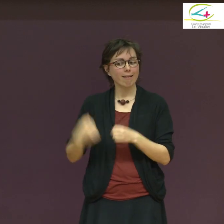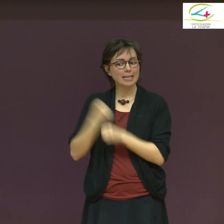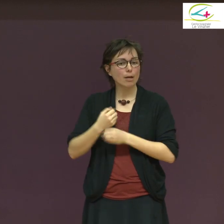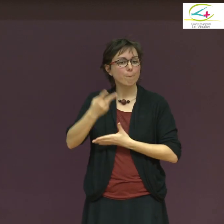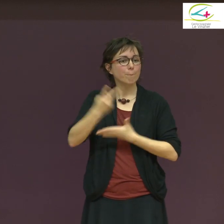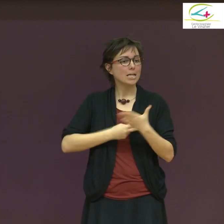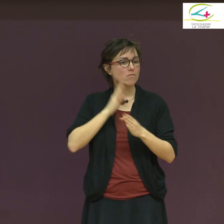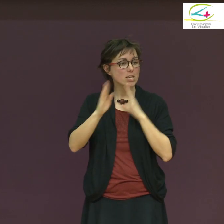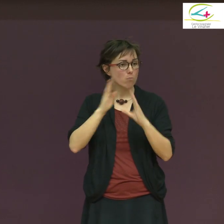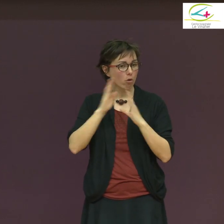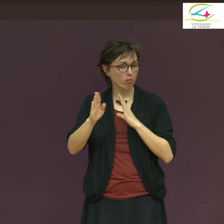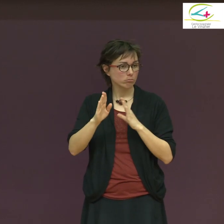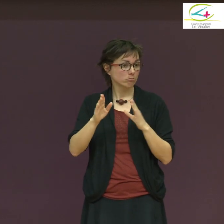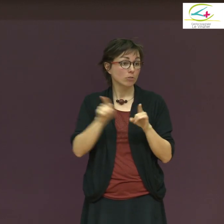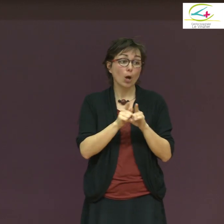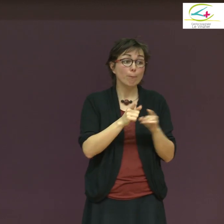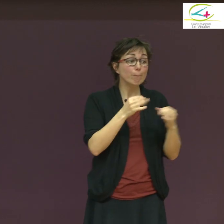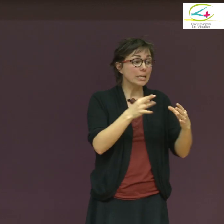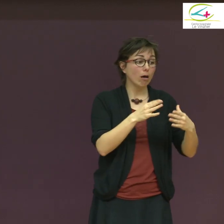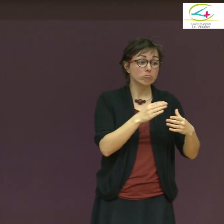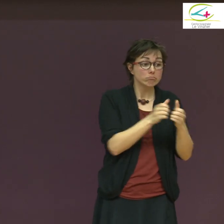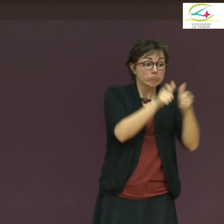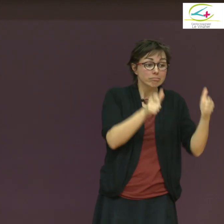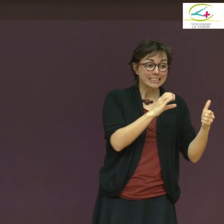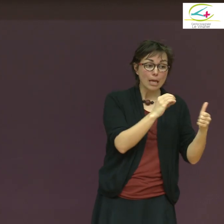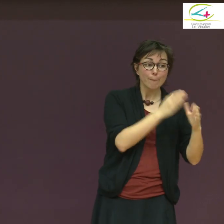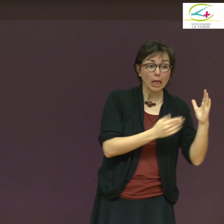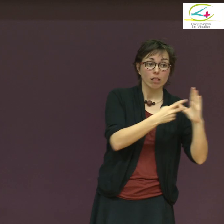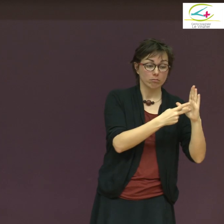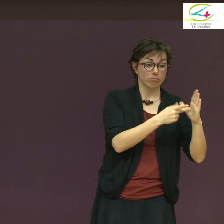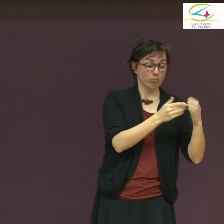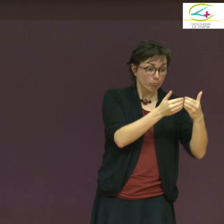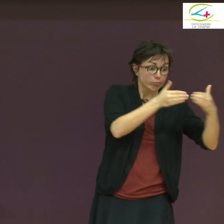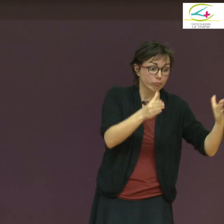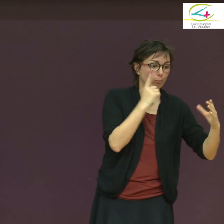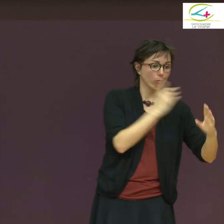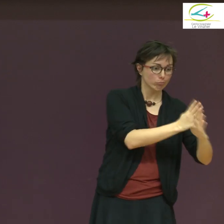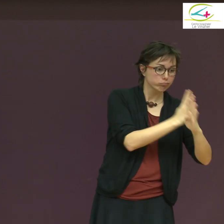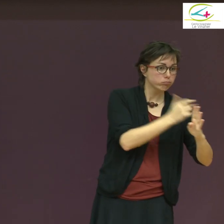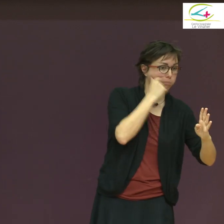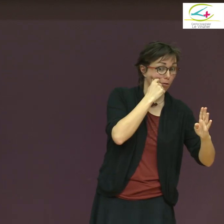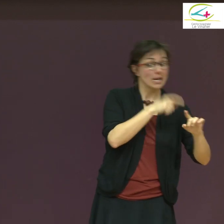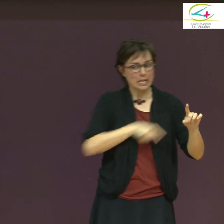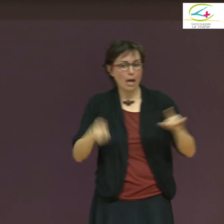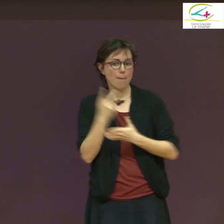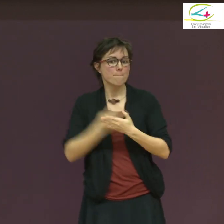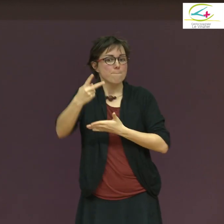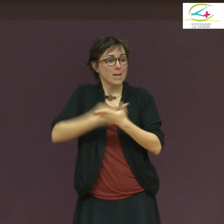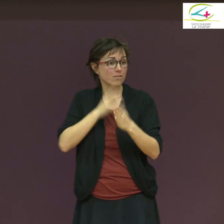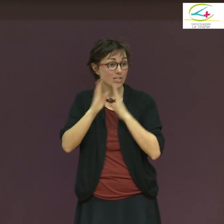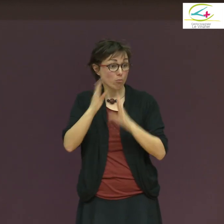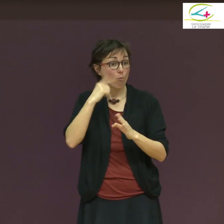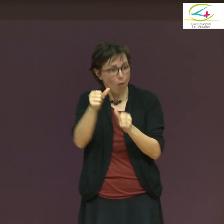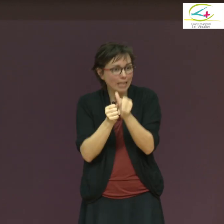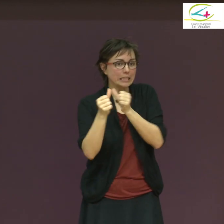enfin, là c'est pour un travailleur social, et ça a eu tellement de succès que c'est devenu aujourd'hui une initiative qui va être financée sur le plan